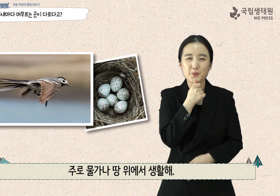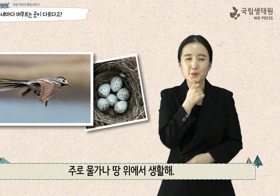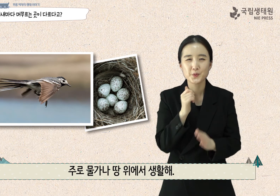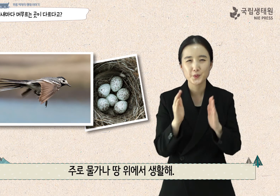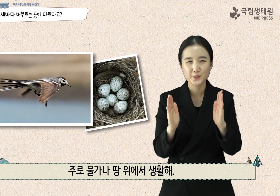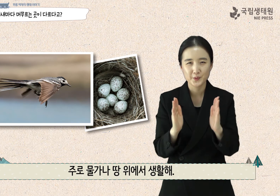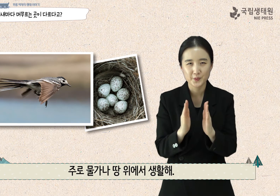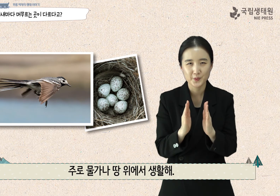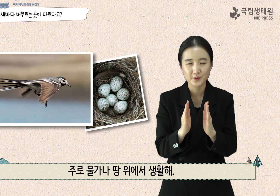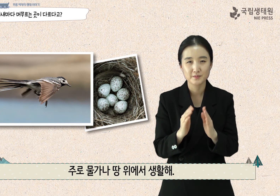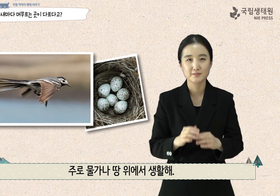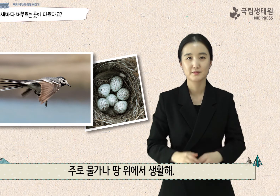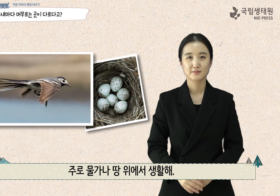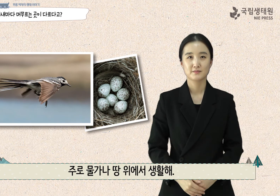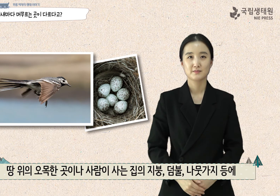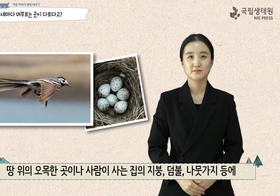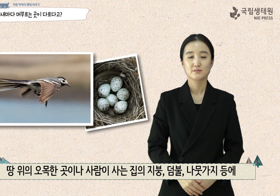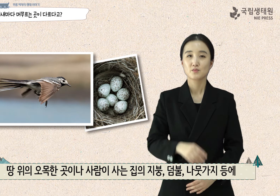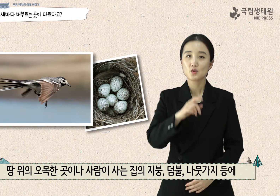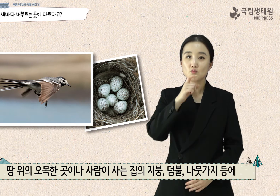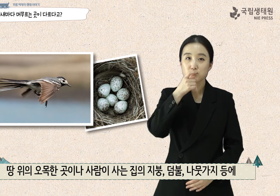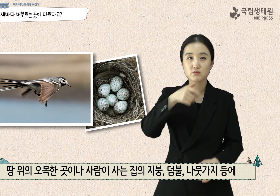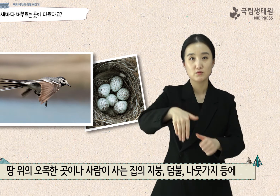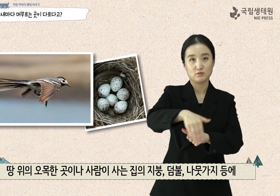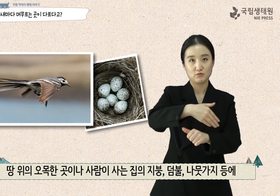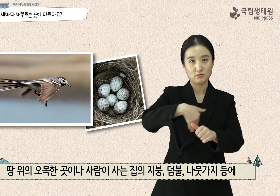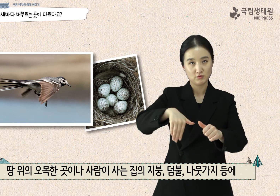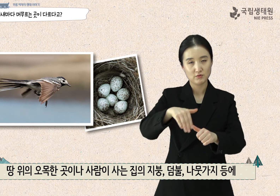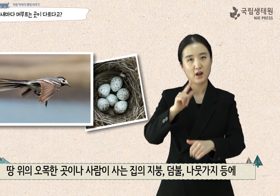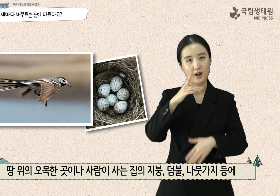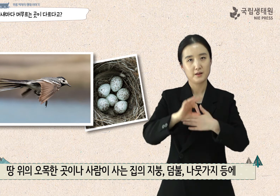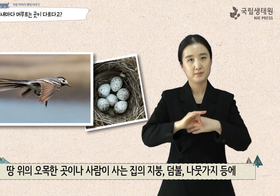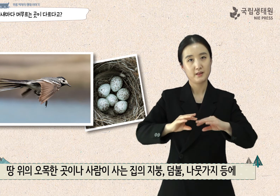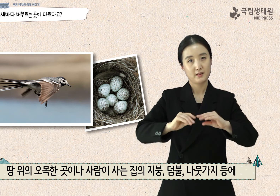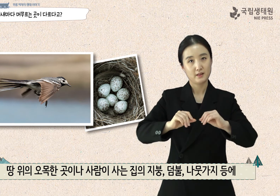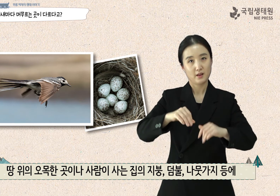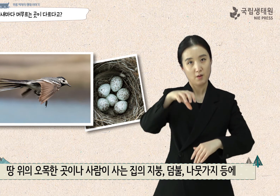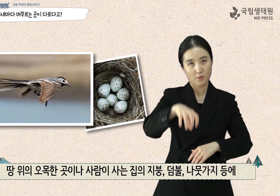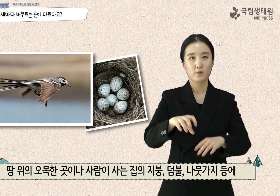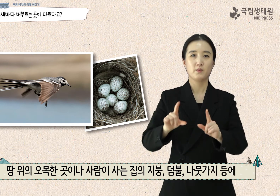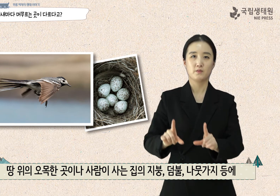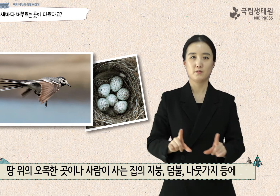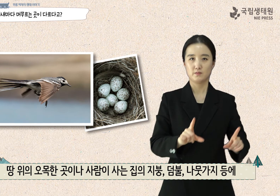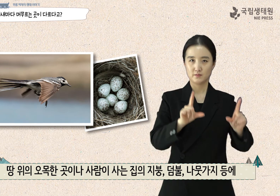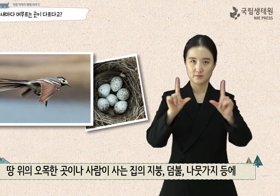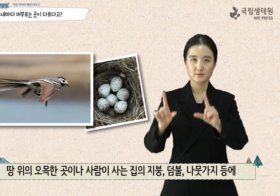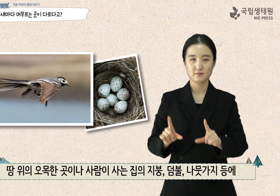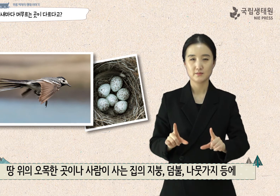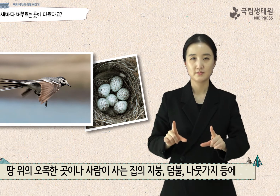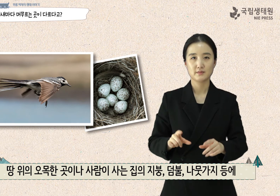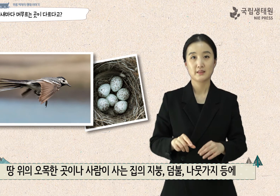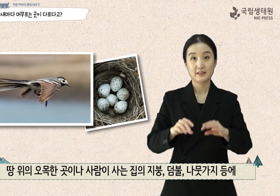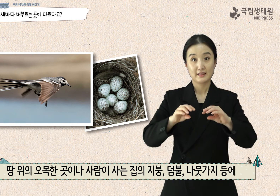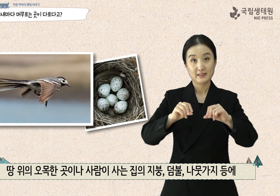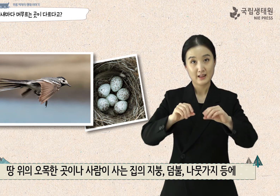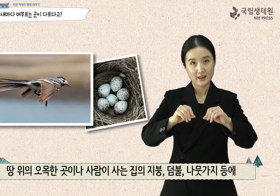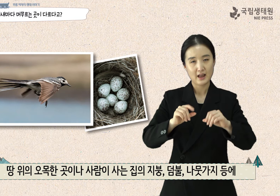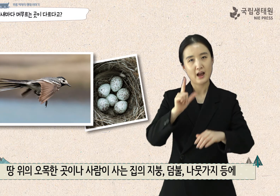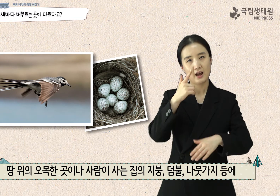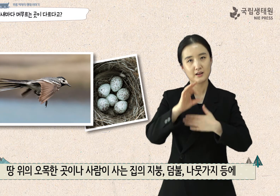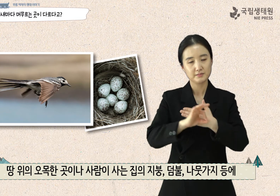땅 위에서 생활해. 땅 위에 오목한 곳이나 사람이 사는 집의 지붕,